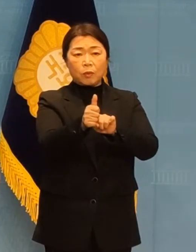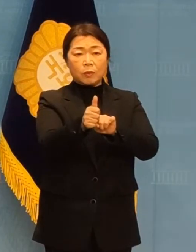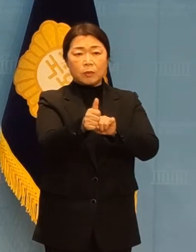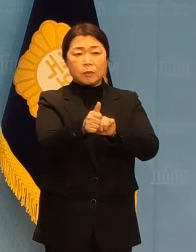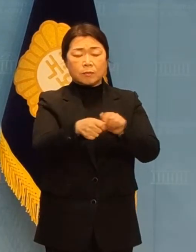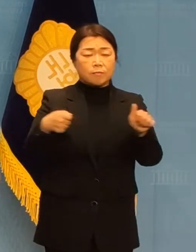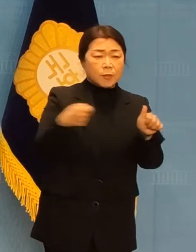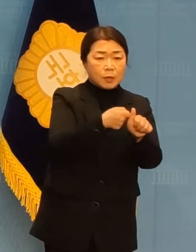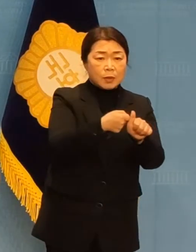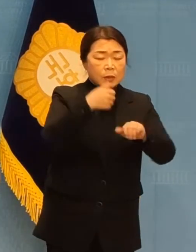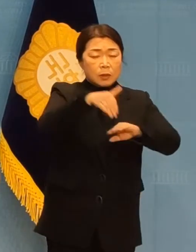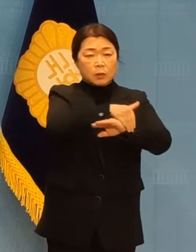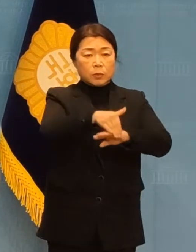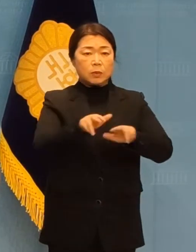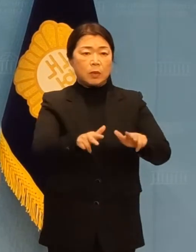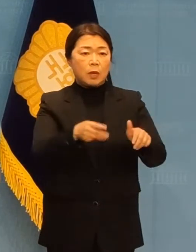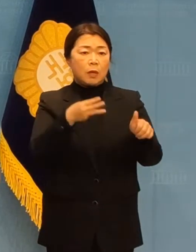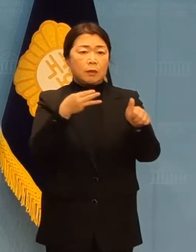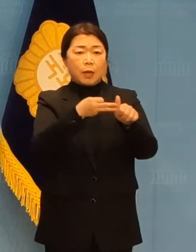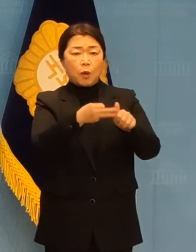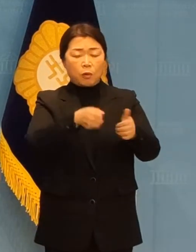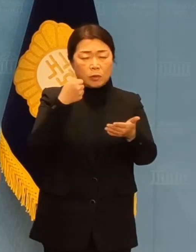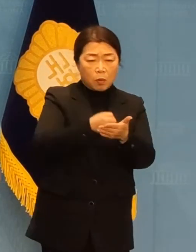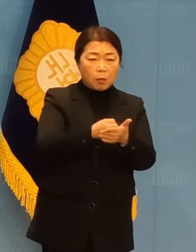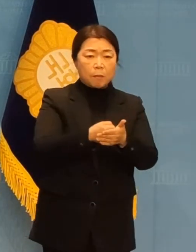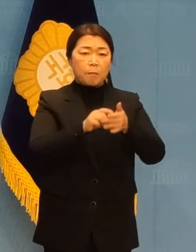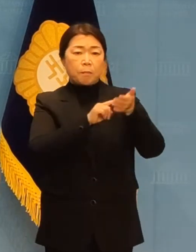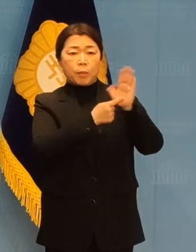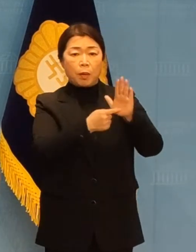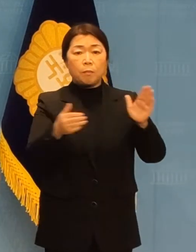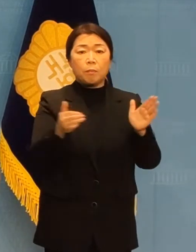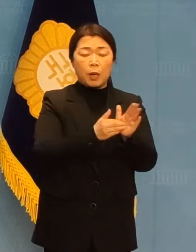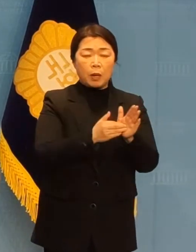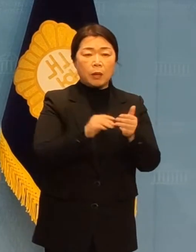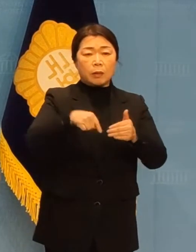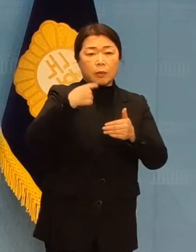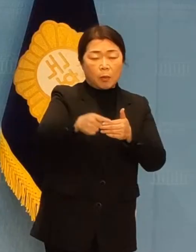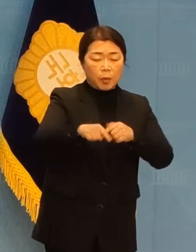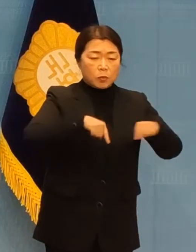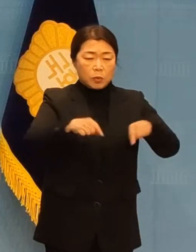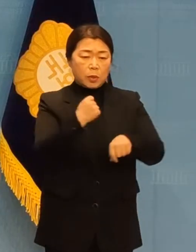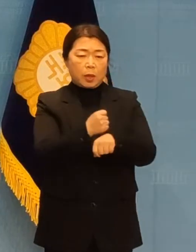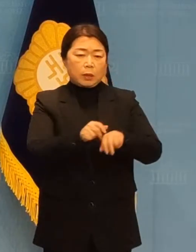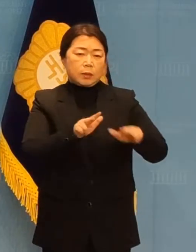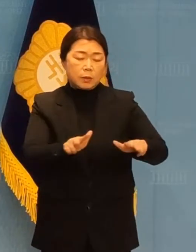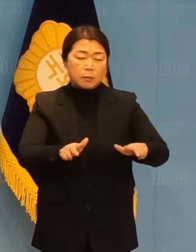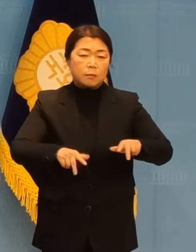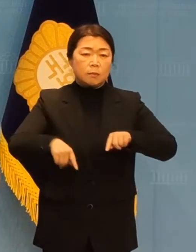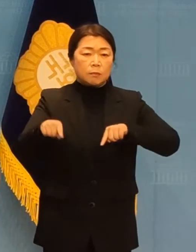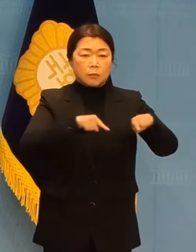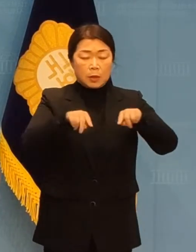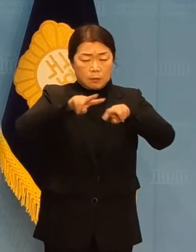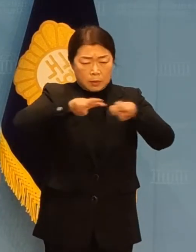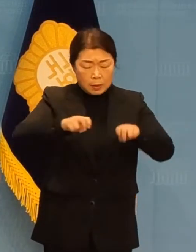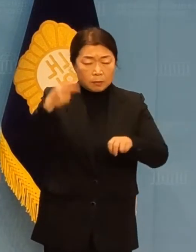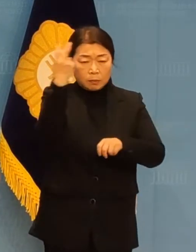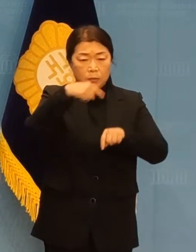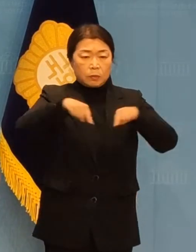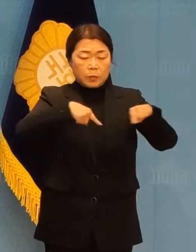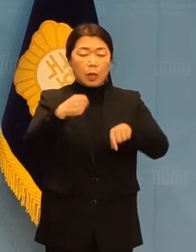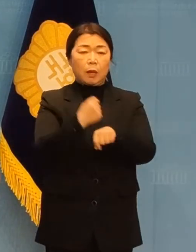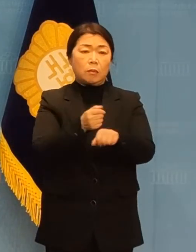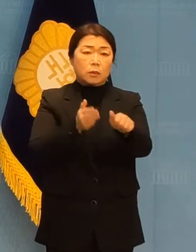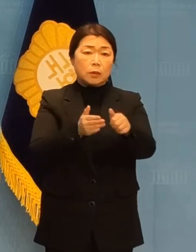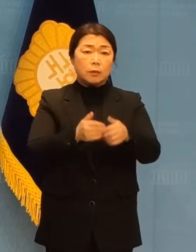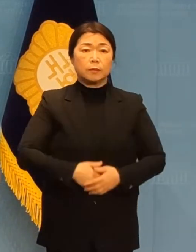시도를 즉시 테러로 규정하고 거기에 따르는 조치를 신속하게 이행해 주십시오. 처음부터 테러 방지법을